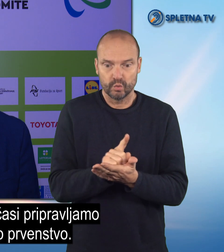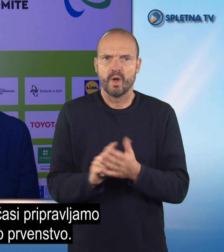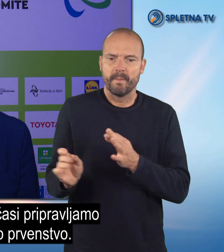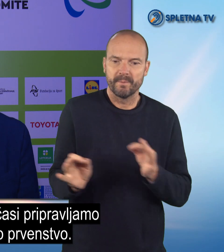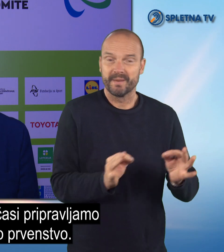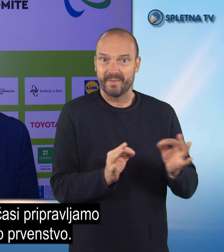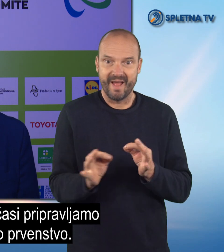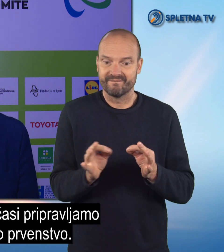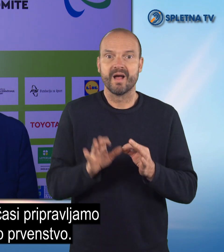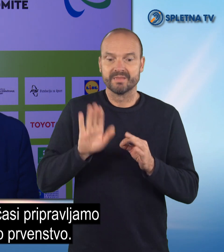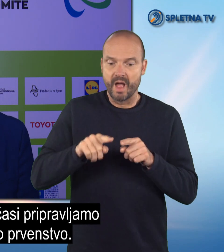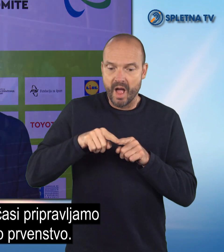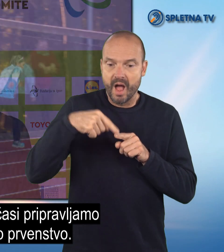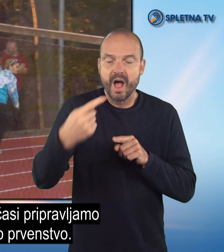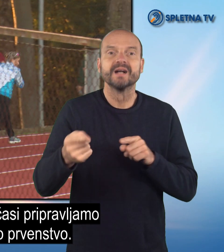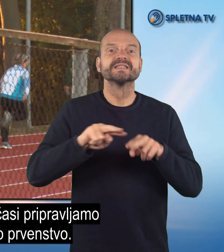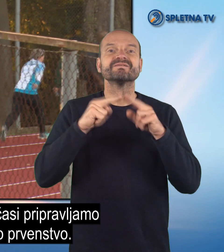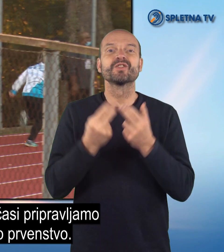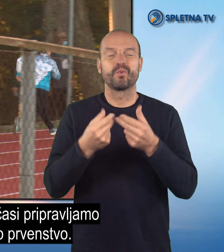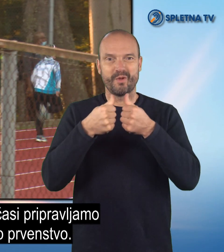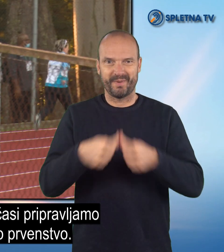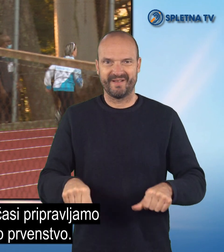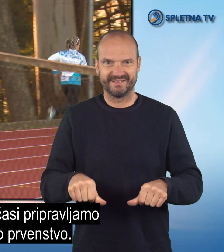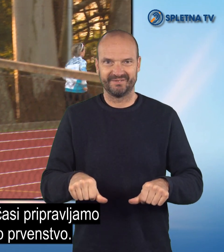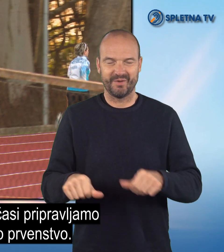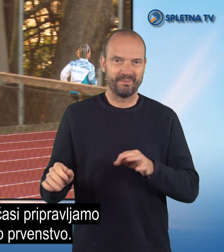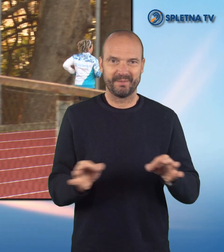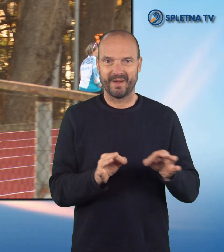Trenutno se počasi pripravljamo sedaj tudi na svetovno prvenstvo.